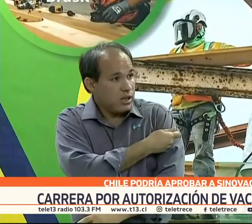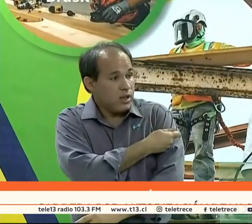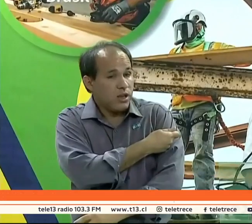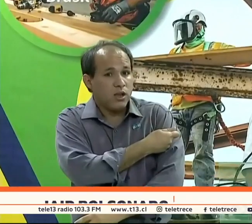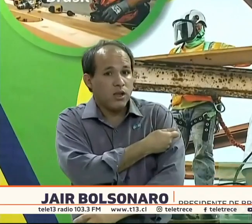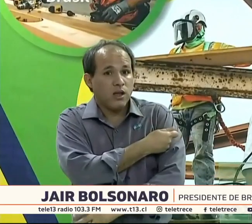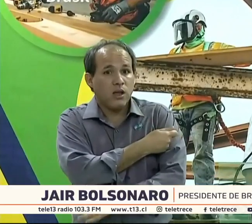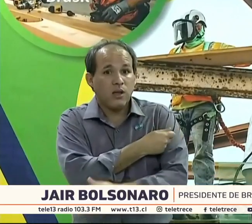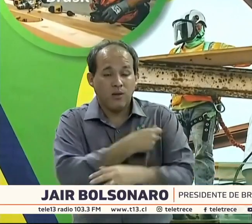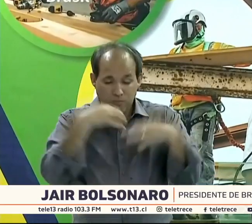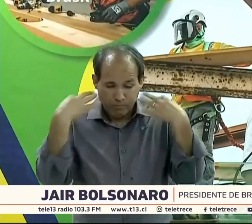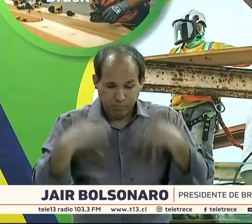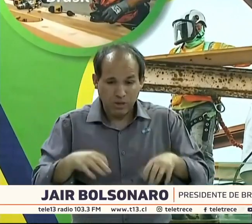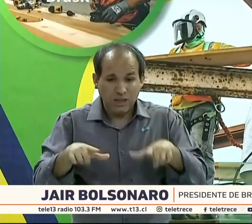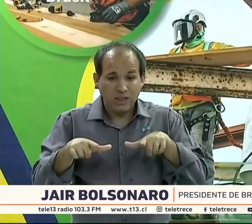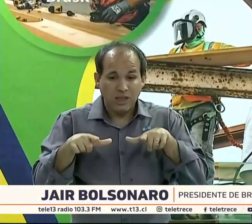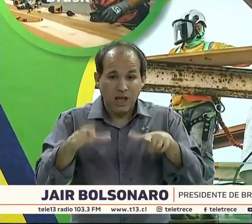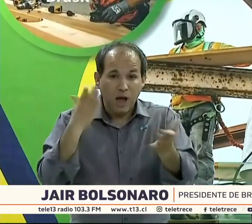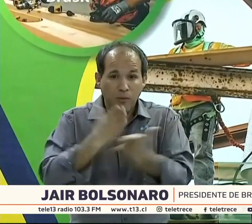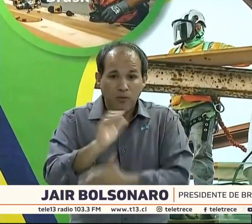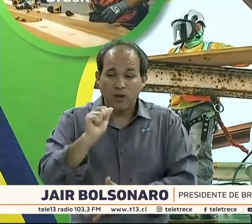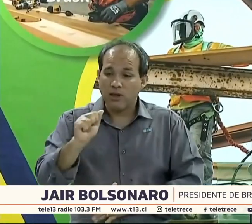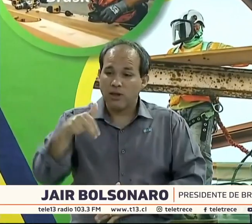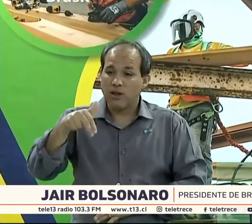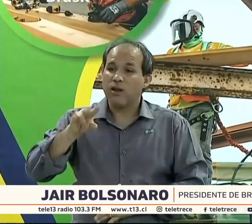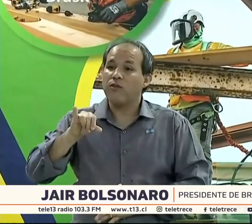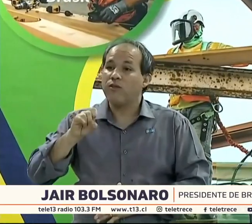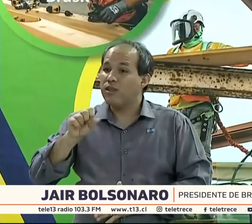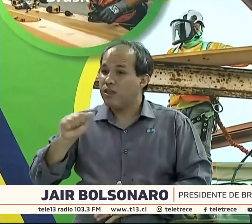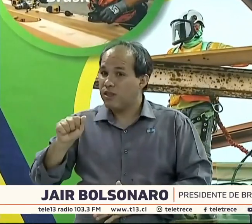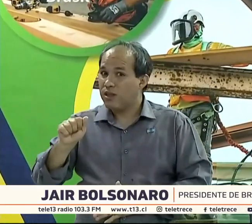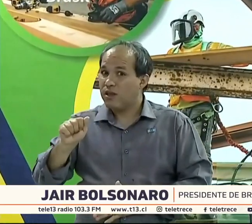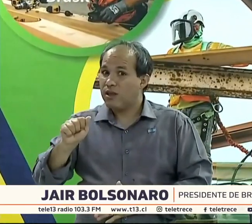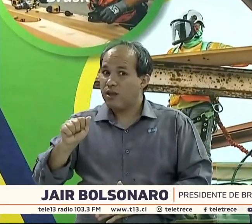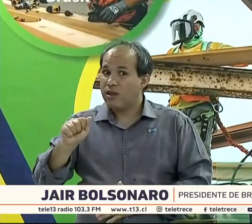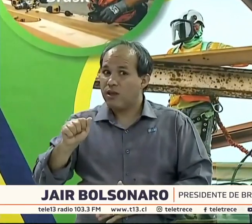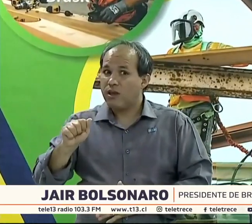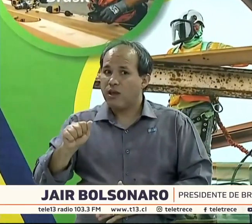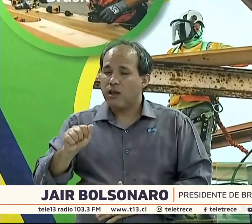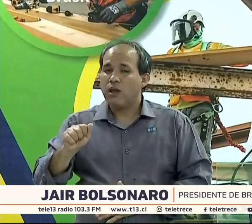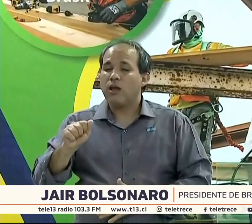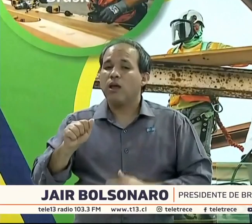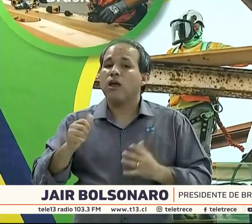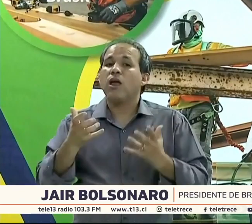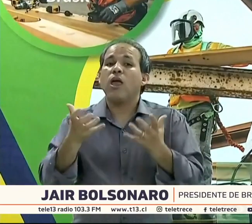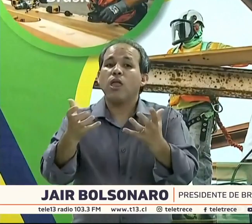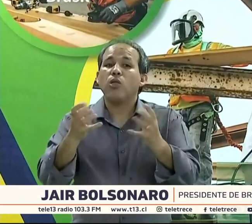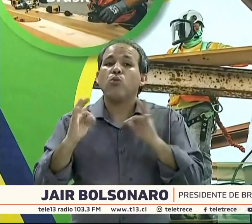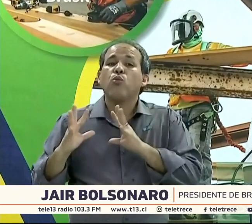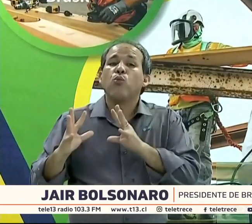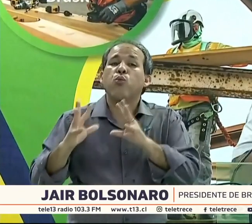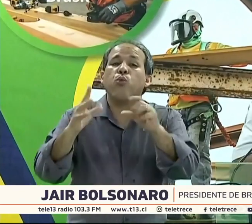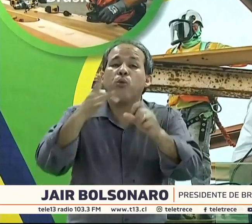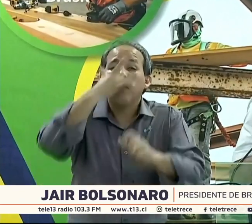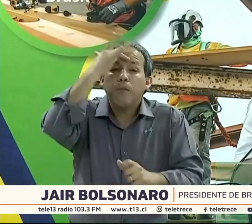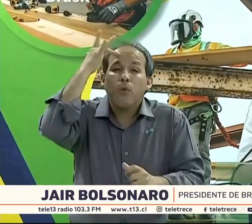una vez que la vacuna esté certificada por avisa se extenderá a todo el que quiera tomarla no la tomaré